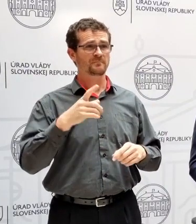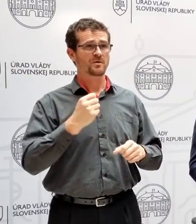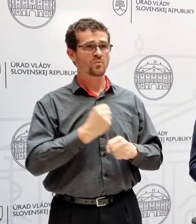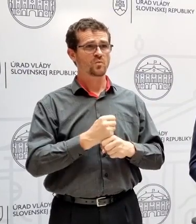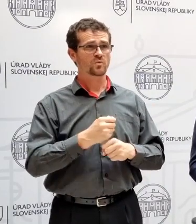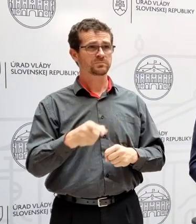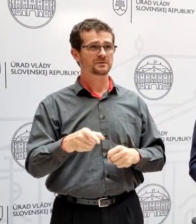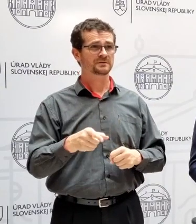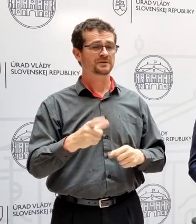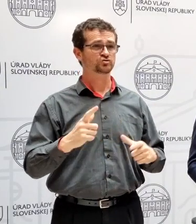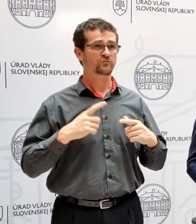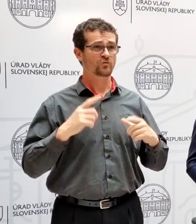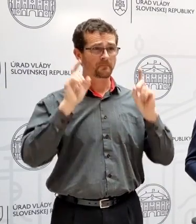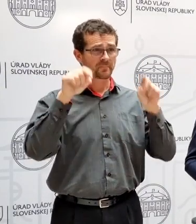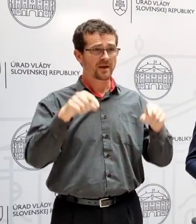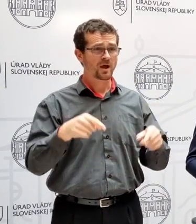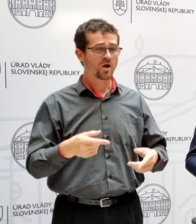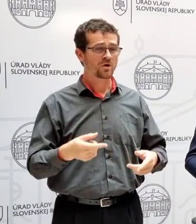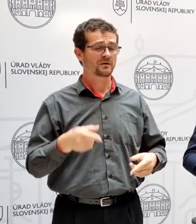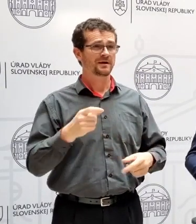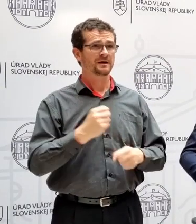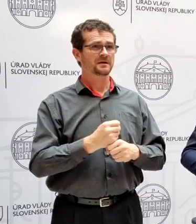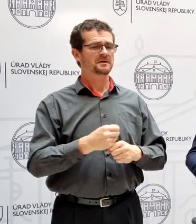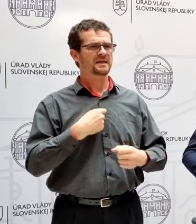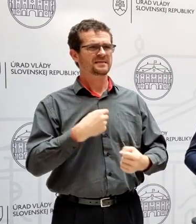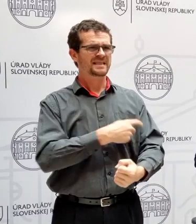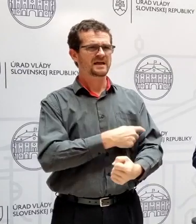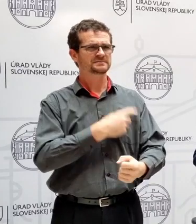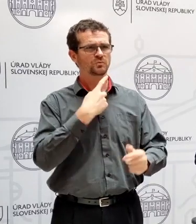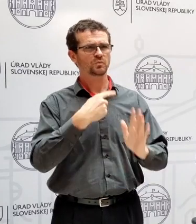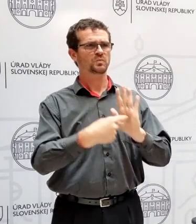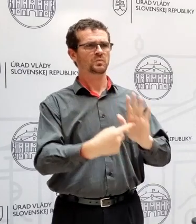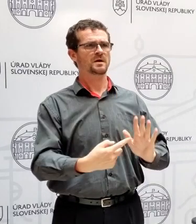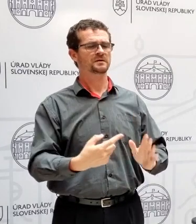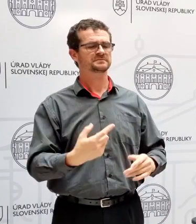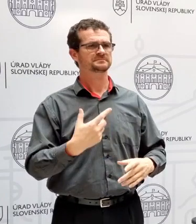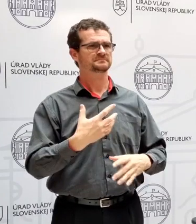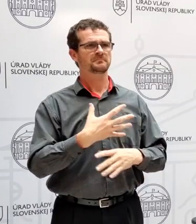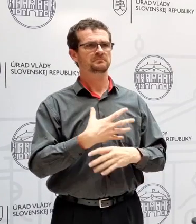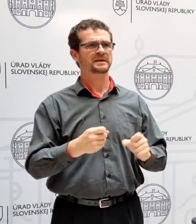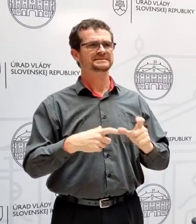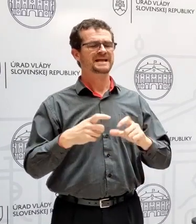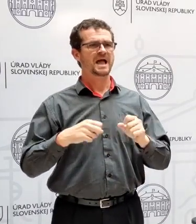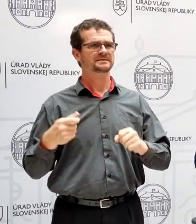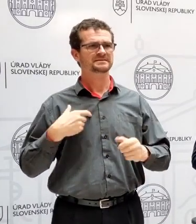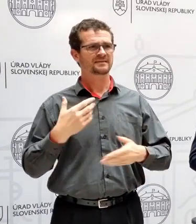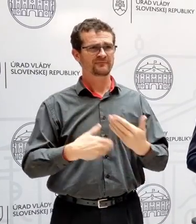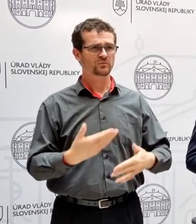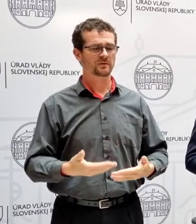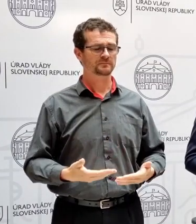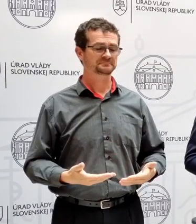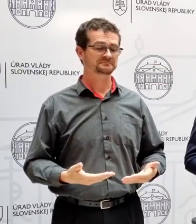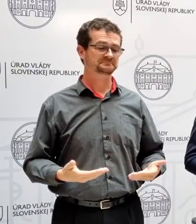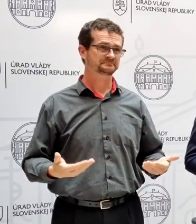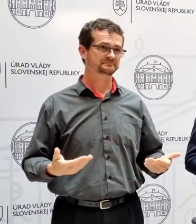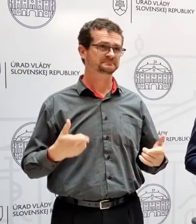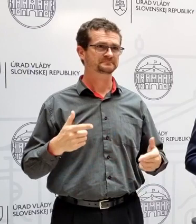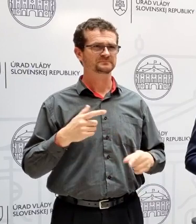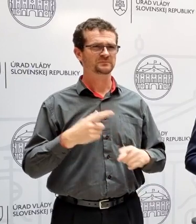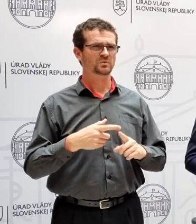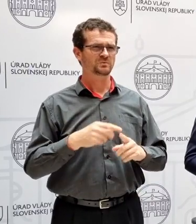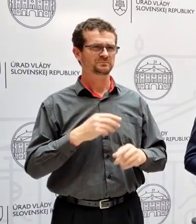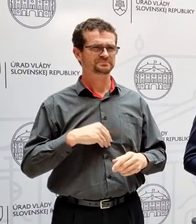urobiť zo života peklo a ideme silou mocou ukazovať, že vlastne bez Sasky tá vláda nebude fungovať, tak mi je